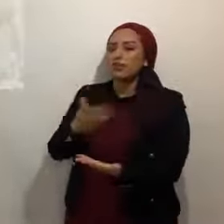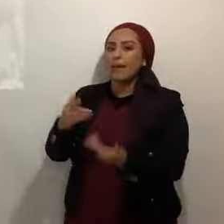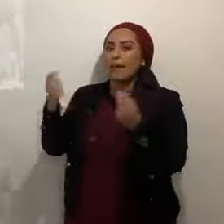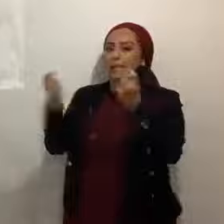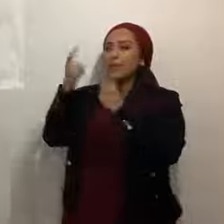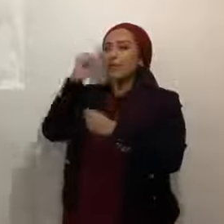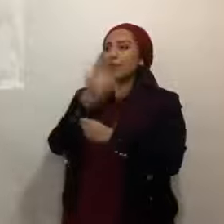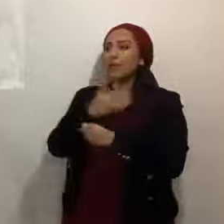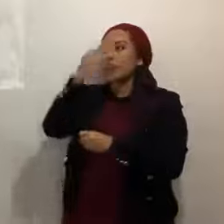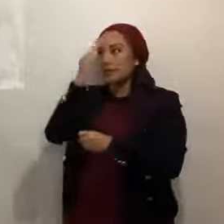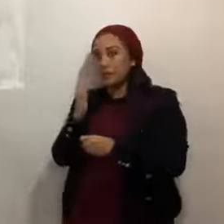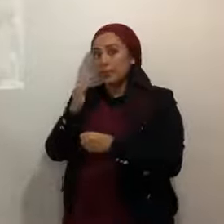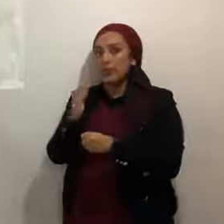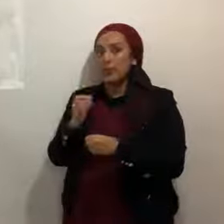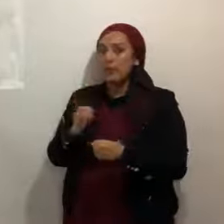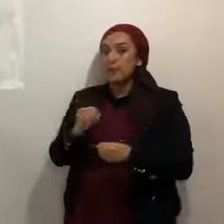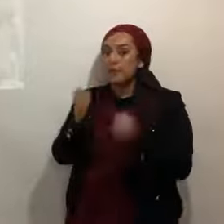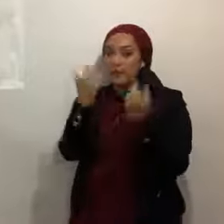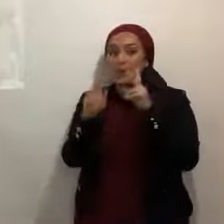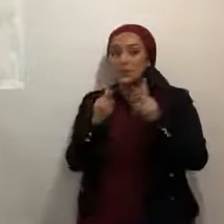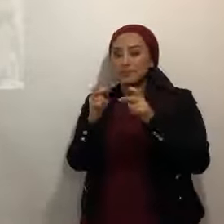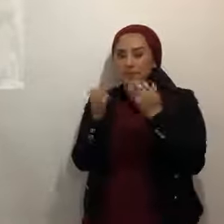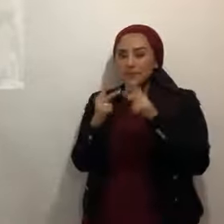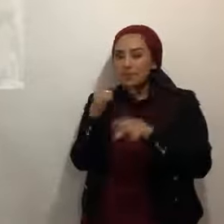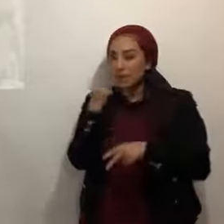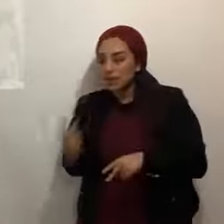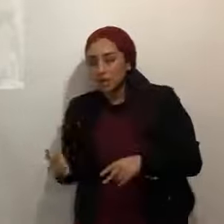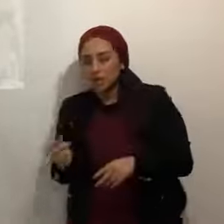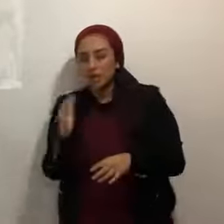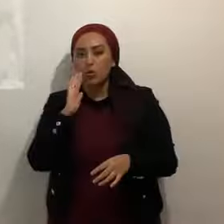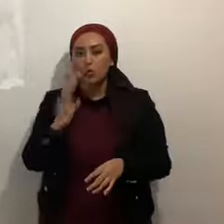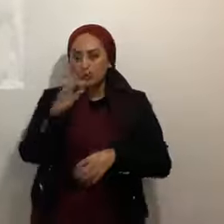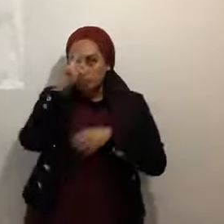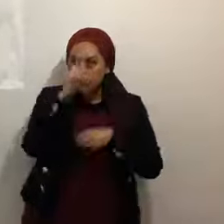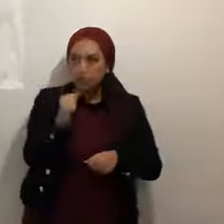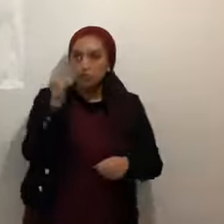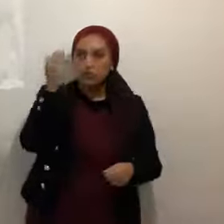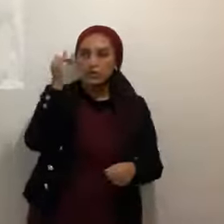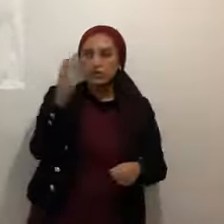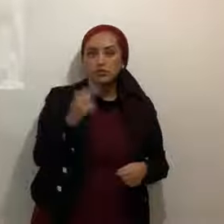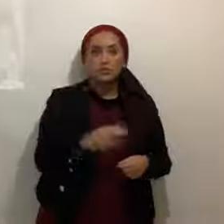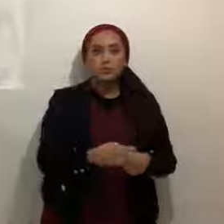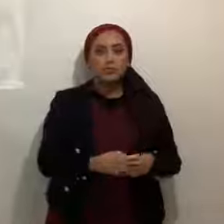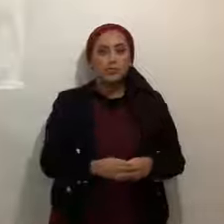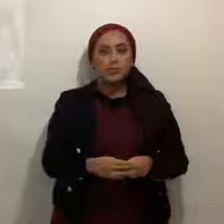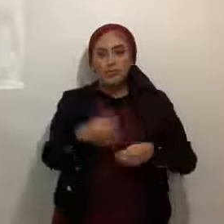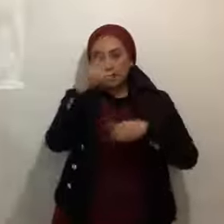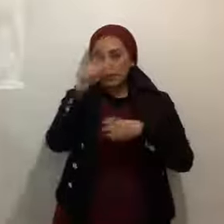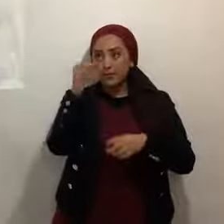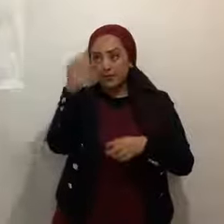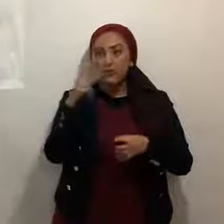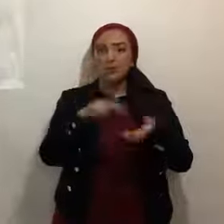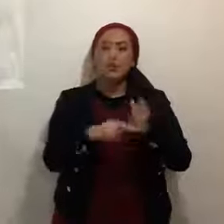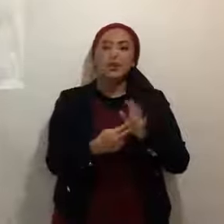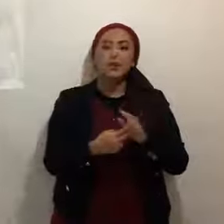Elohim. Verán esto muchos y temerán y confiarán en Yahweh. Ese de y confiarán en Yahweh es, subráyalo